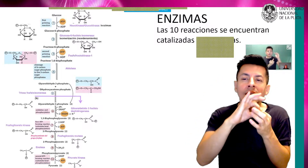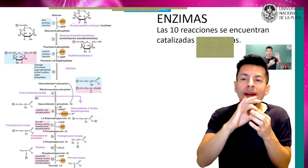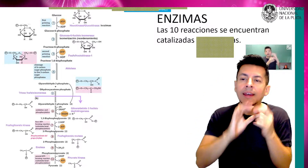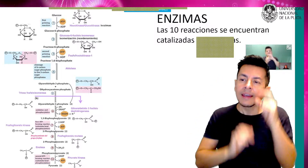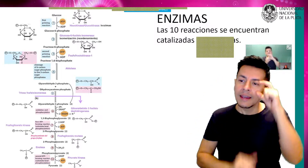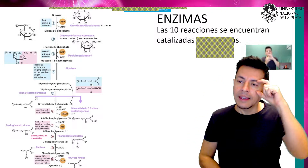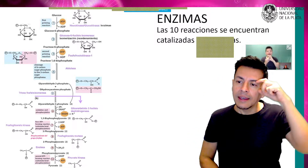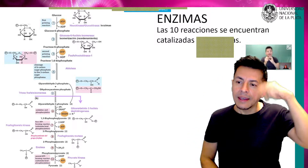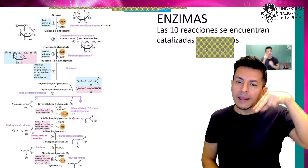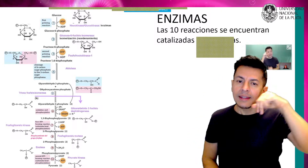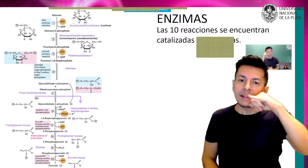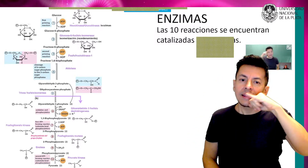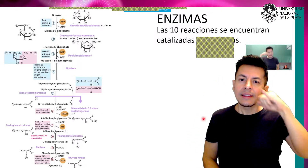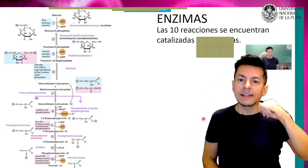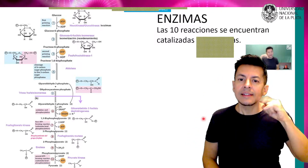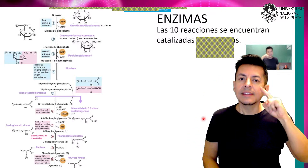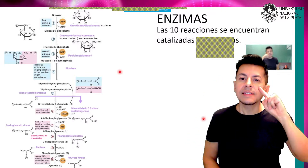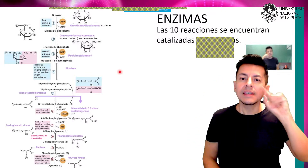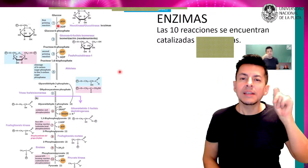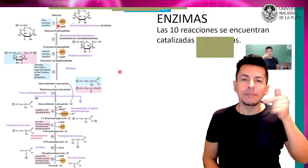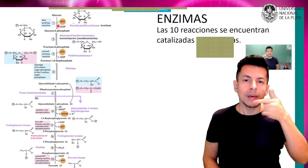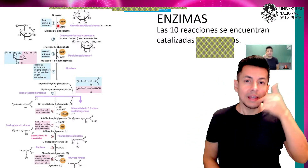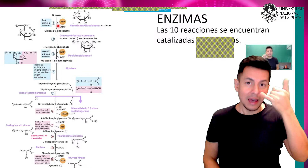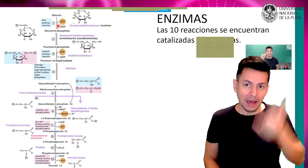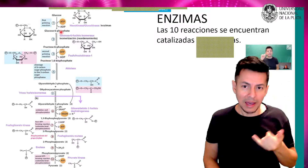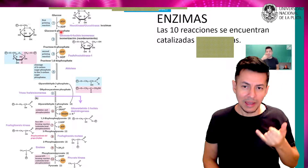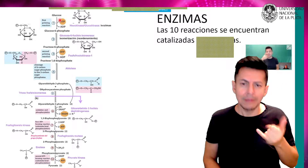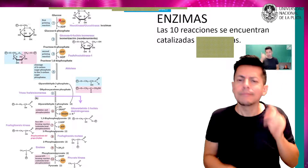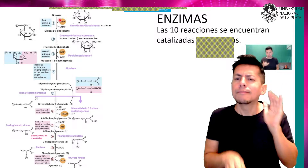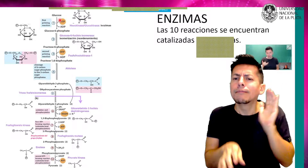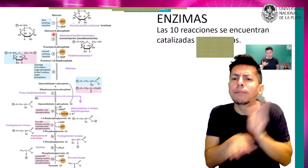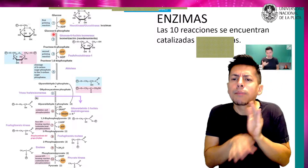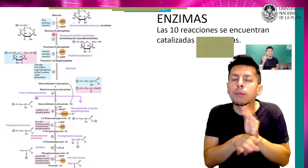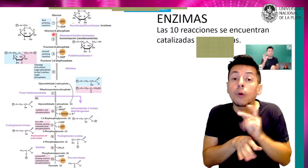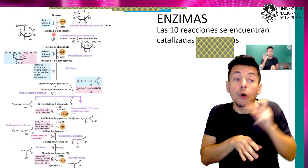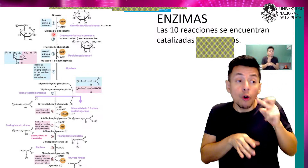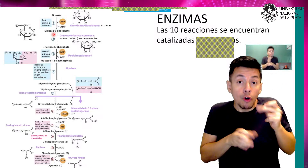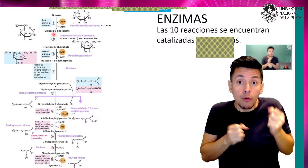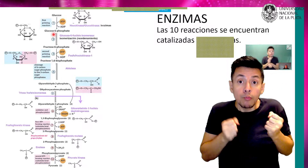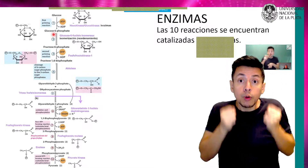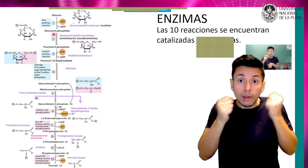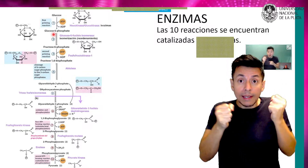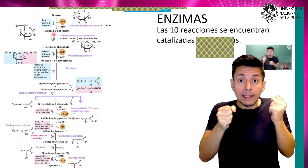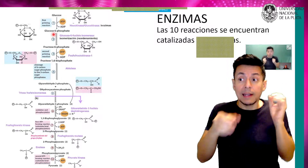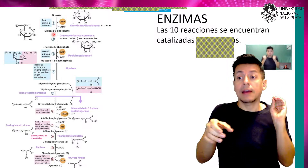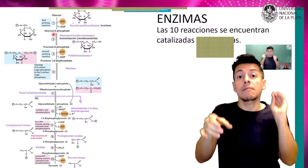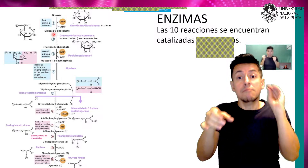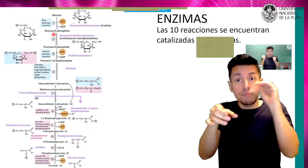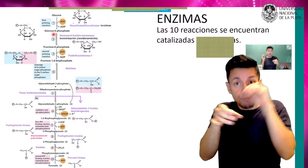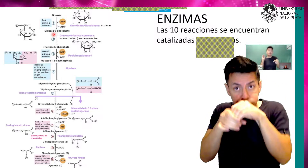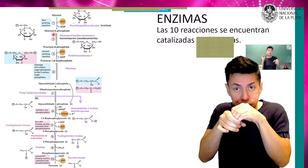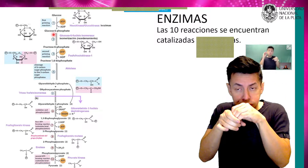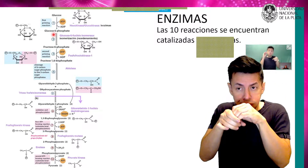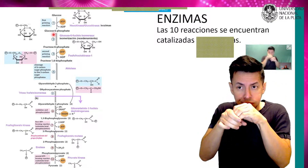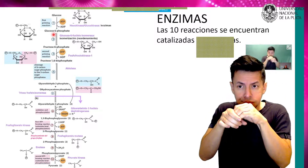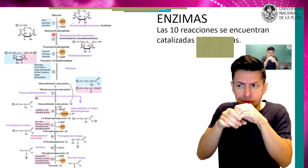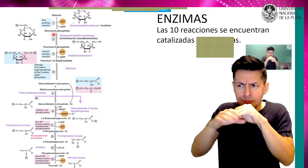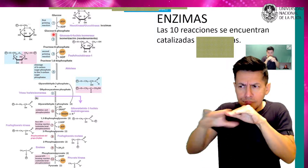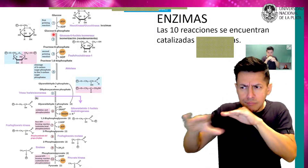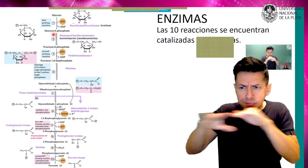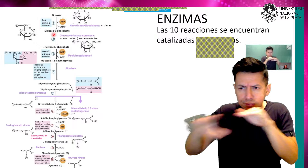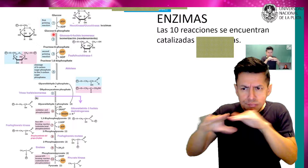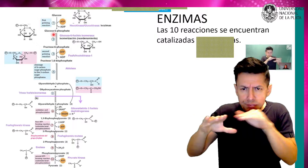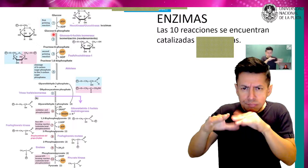por enzimas? Significa que hay una proteína intermediando esa reacción, que lo que hace es aumentar